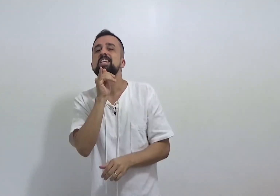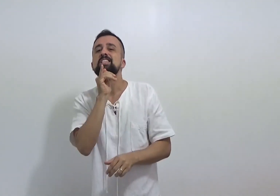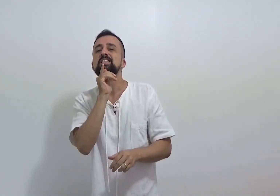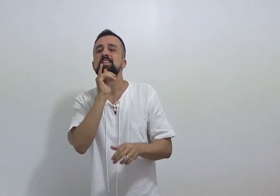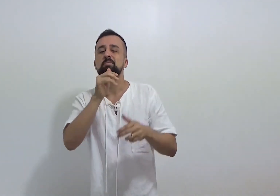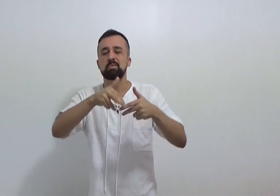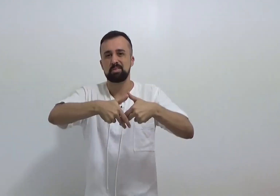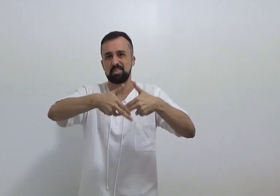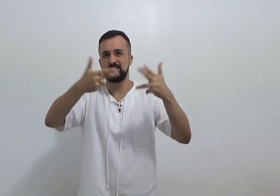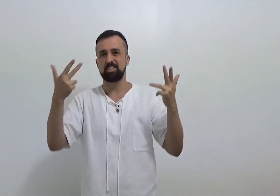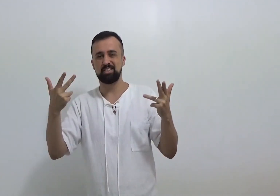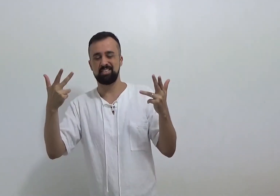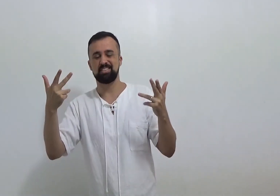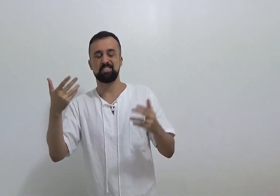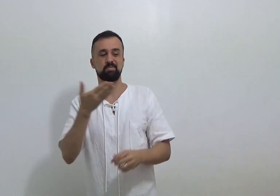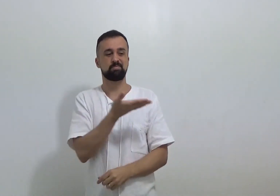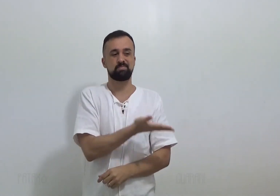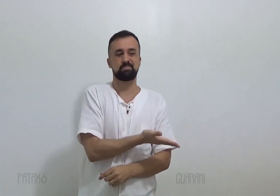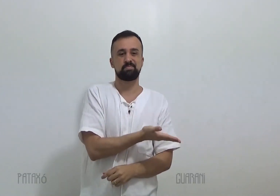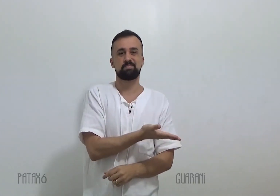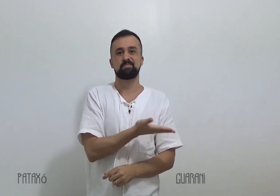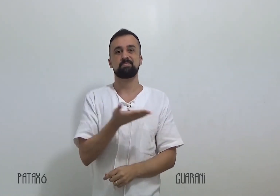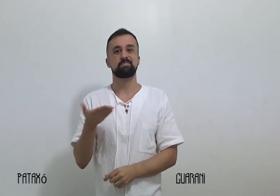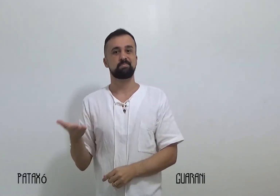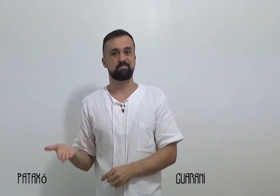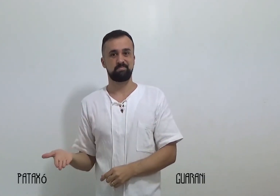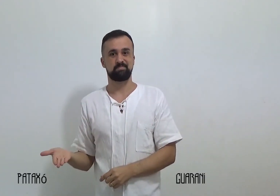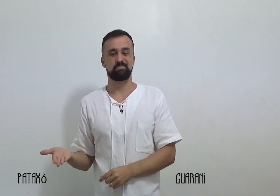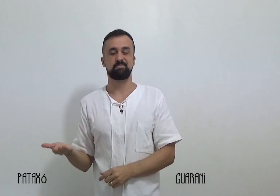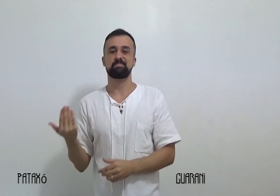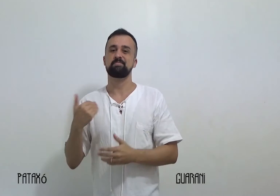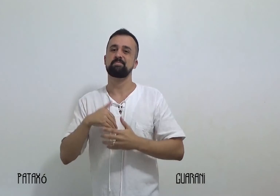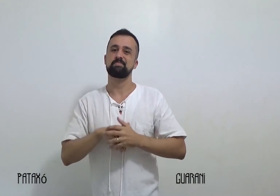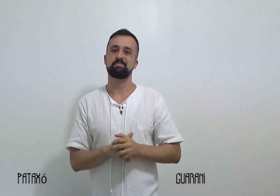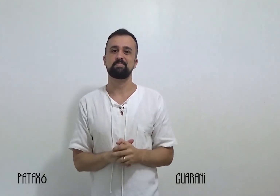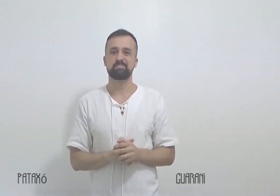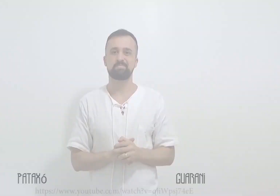Vejam só exemplos das etnias Pataxó e Guarani.